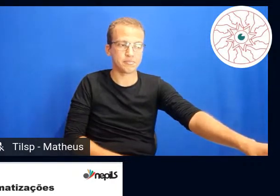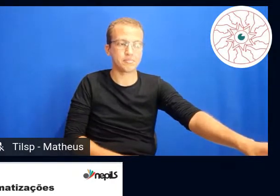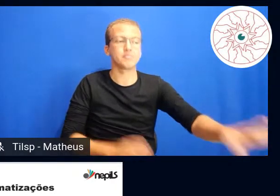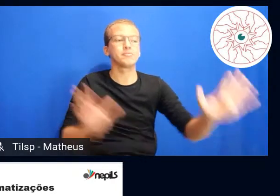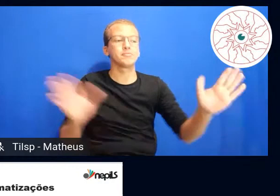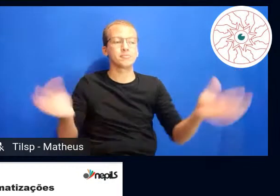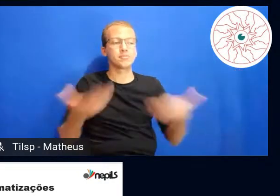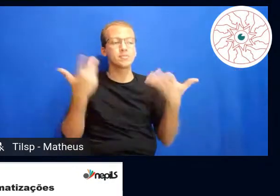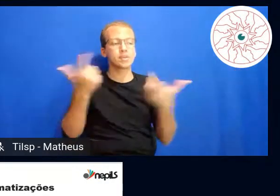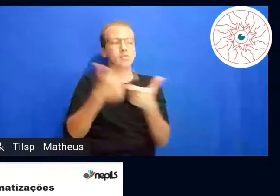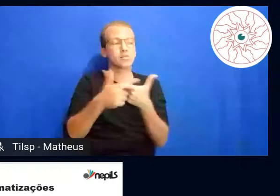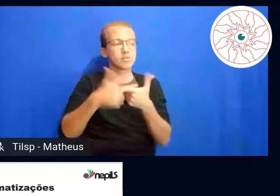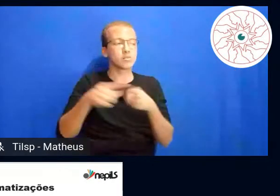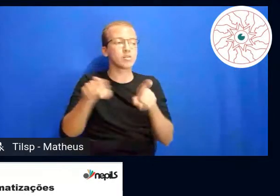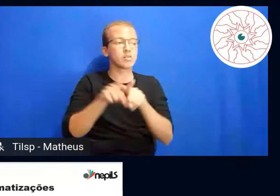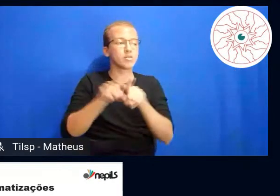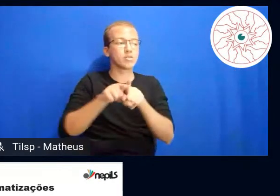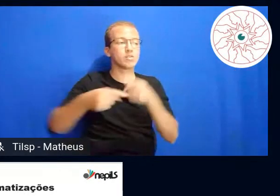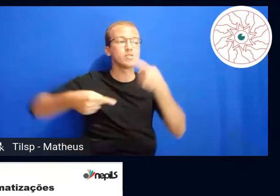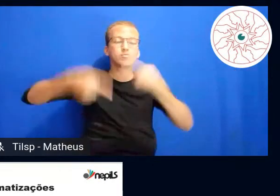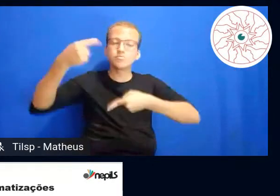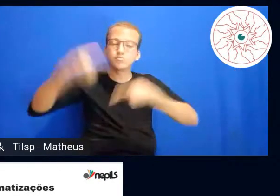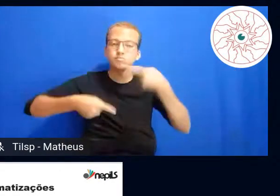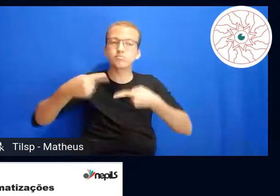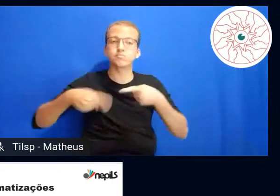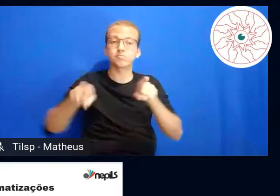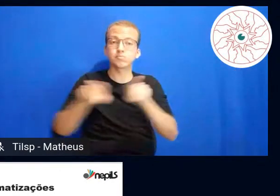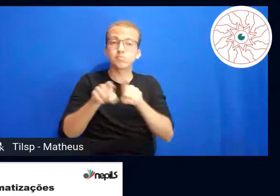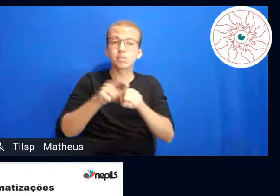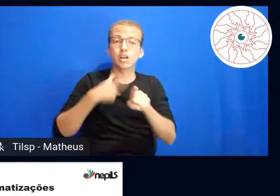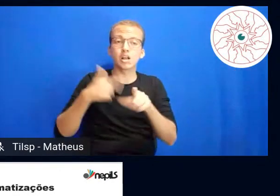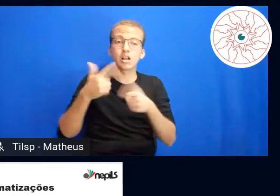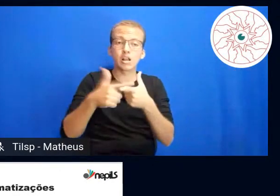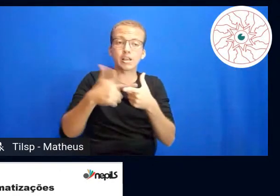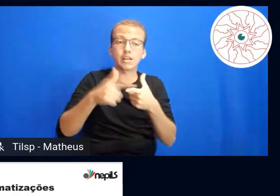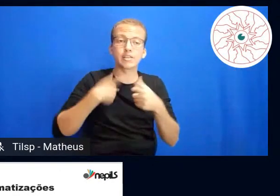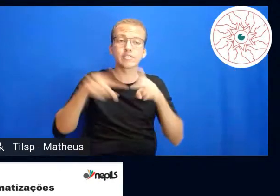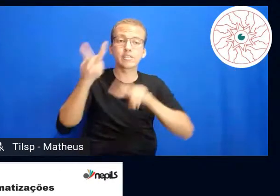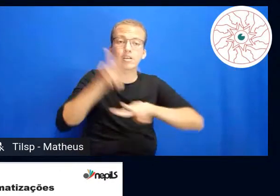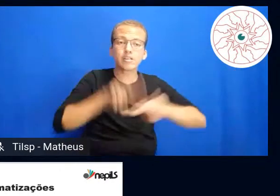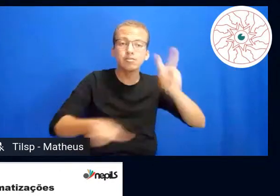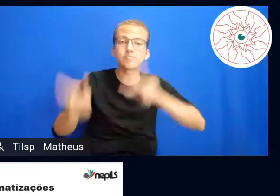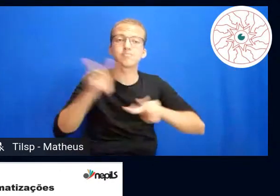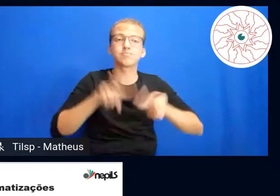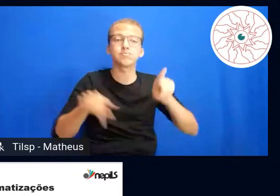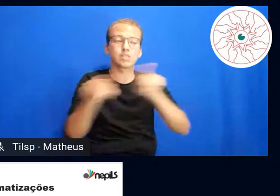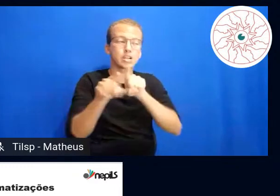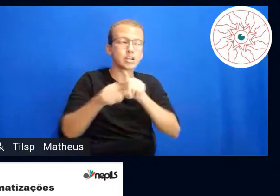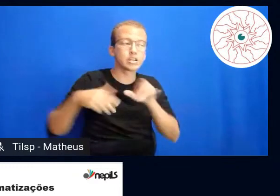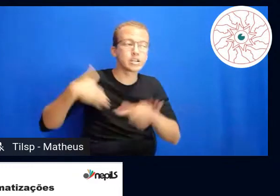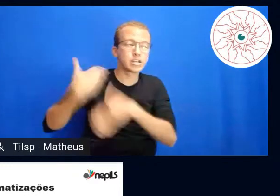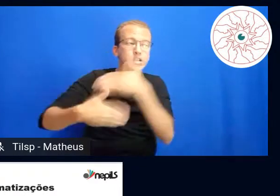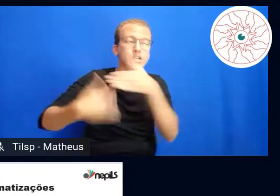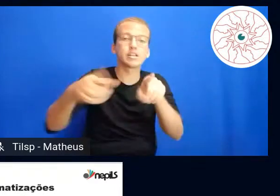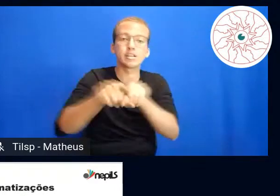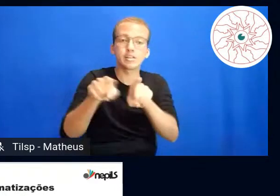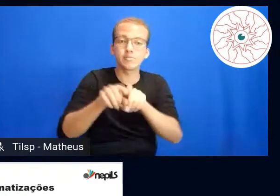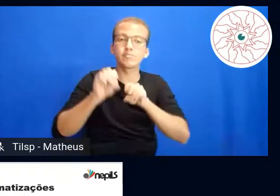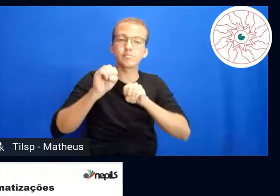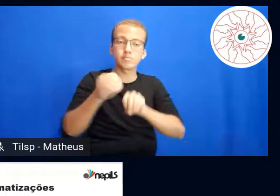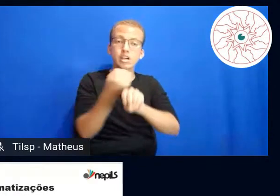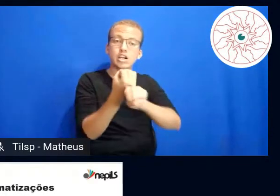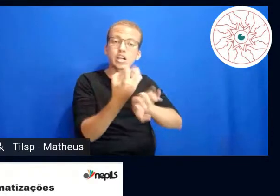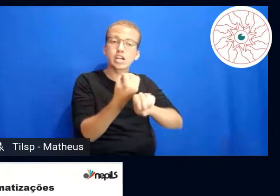de se repensar estratégias e recursos utilizados no processo de ensino, aprendizagem dos SUS. Então, discutir essa